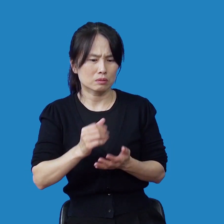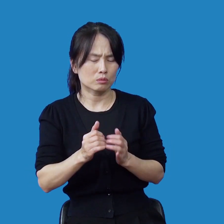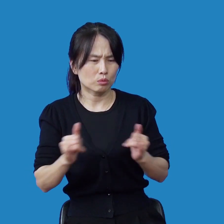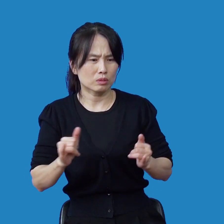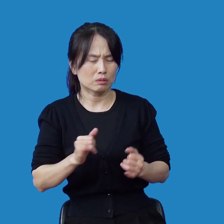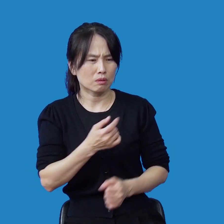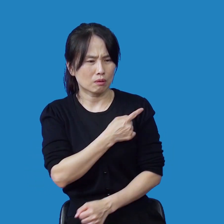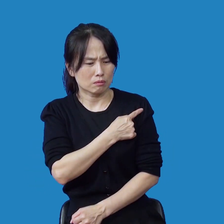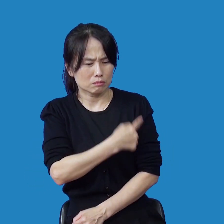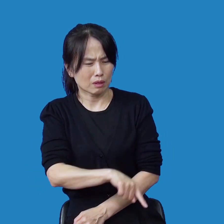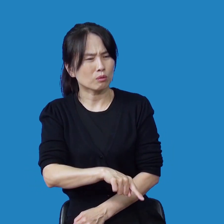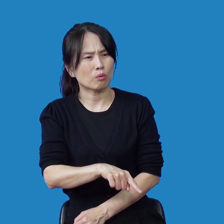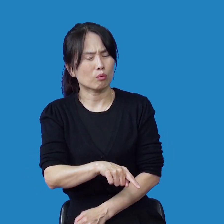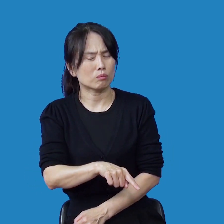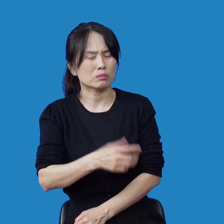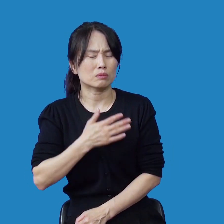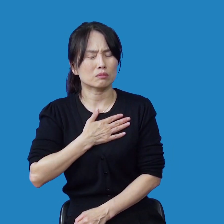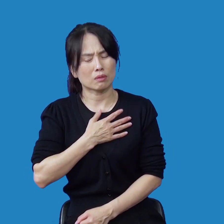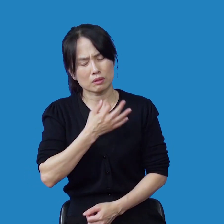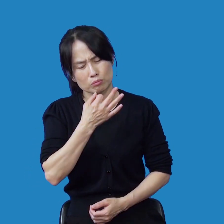봐. 힘들다.